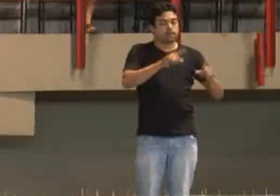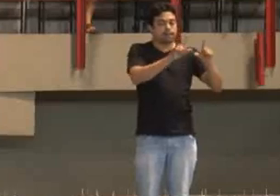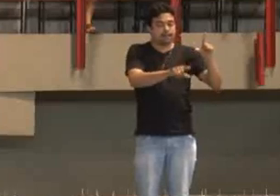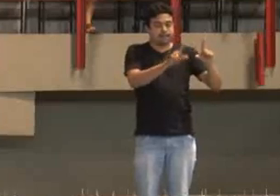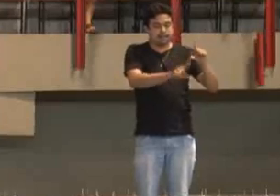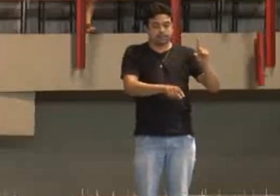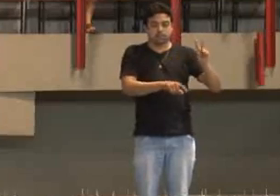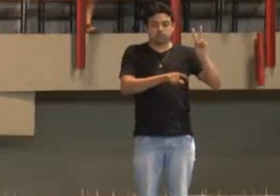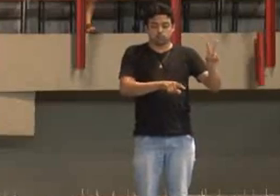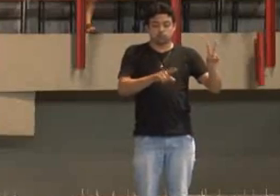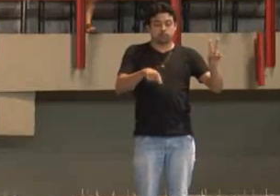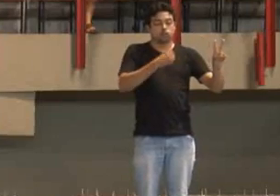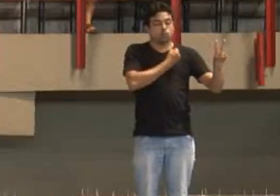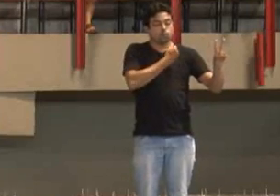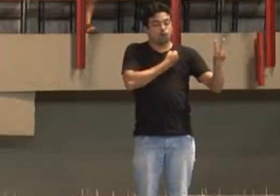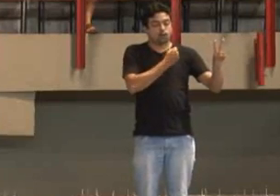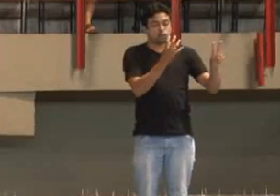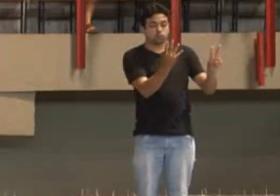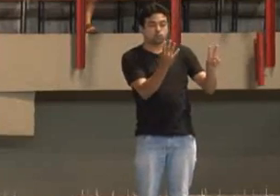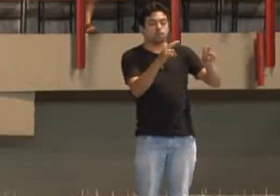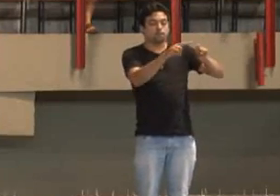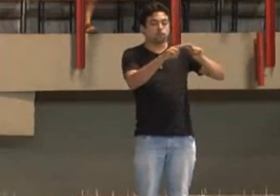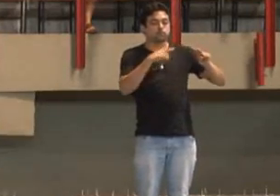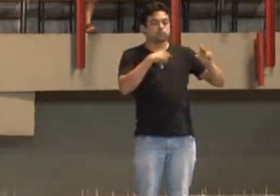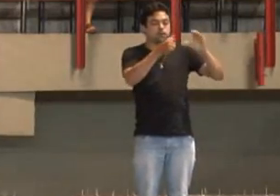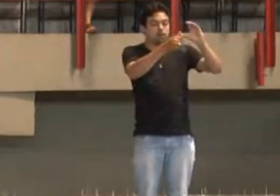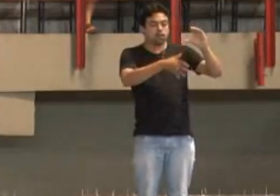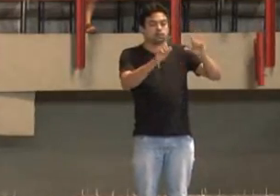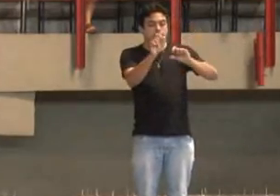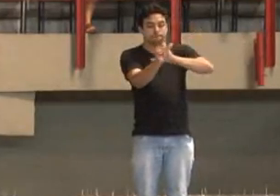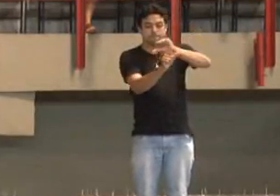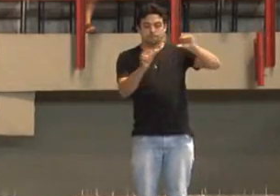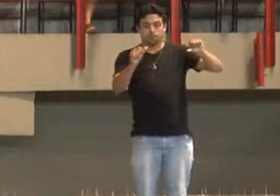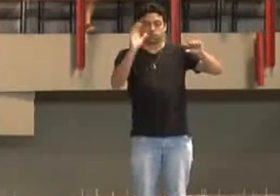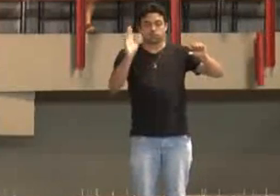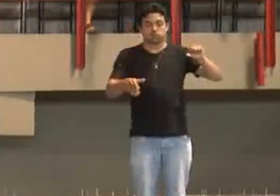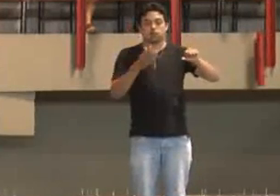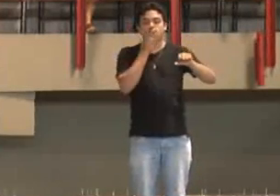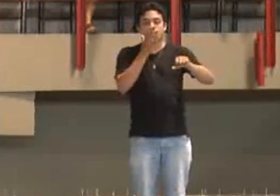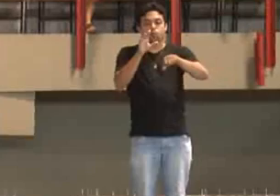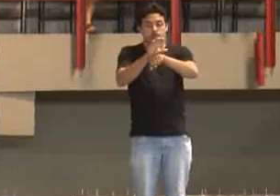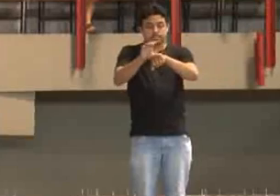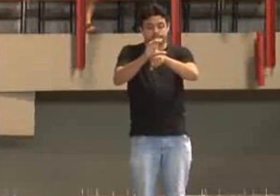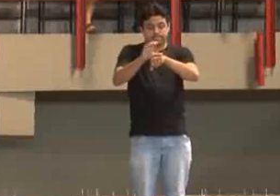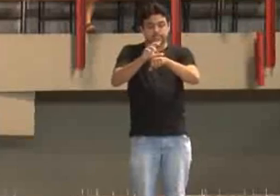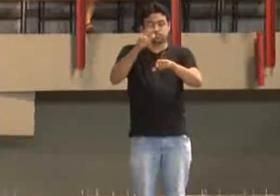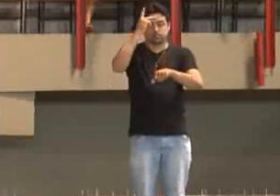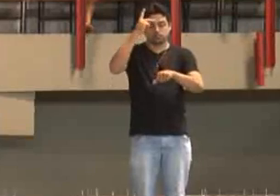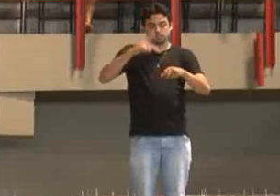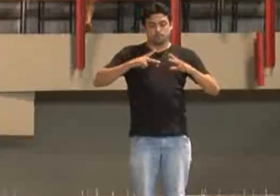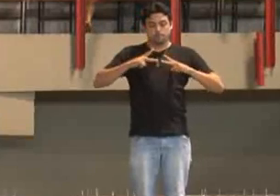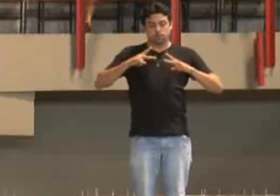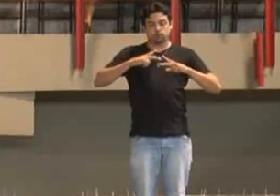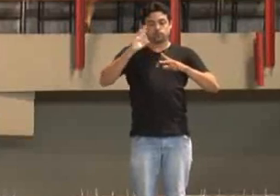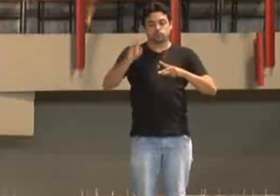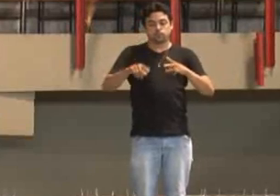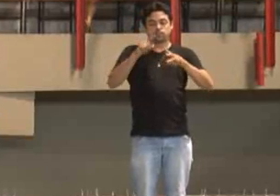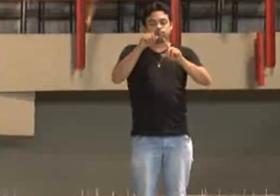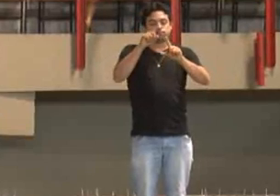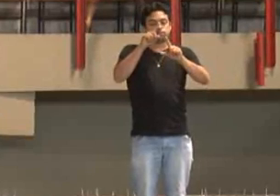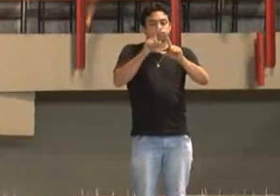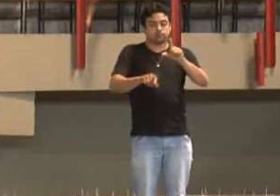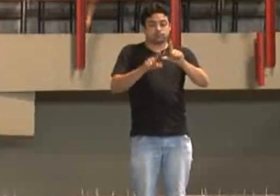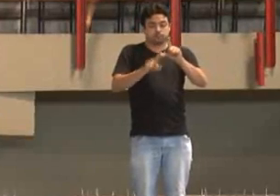letras e 4 números, passaram a ter novas características, de cor cinza, que é a categoria particular, com 3 letras e